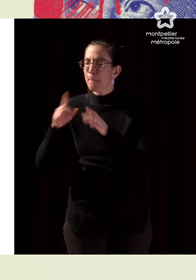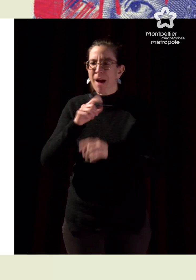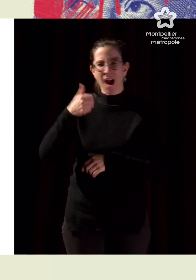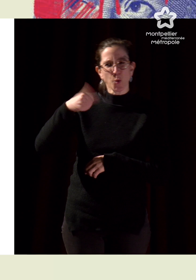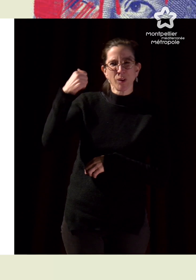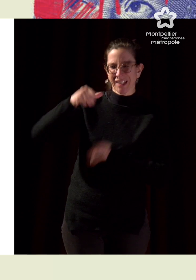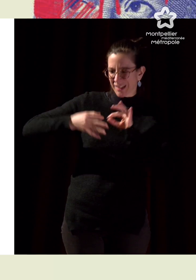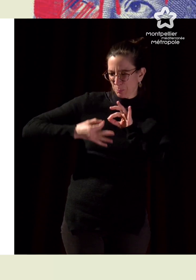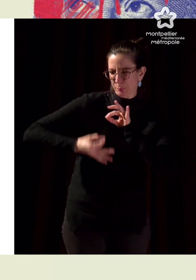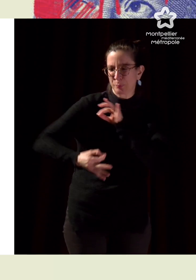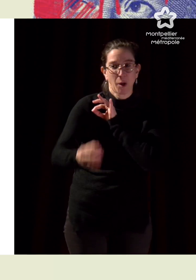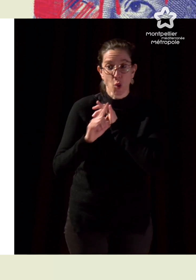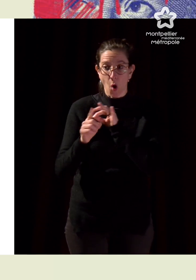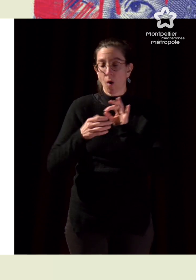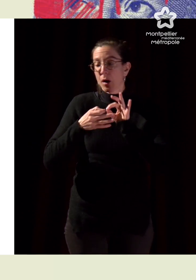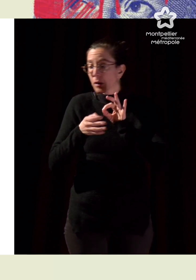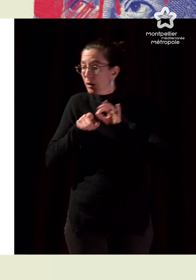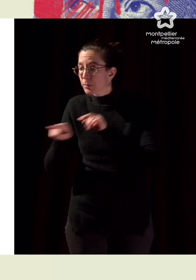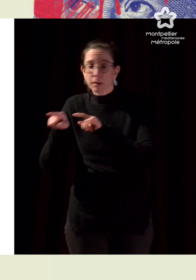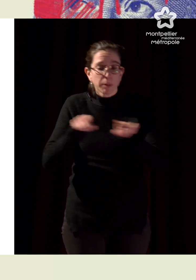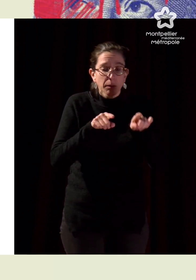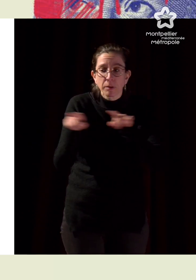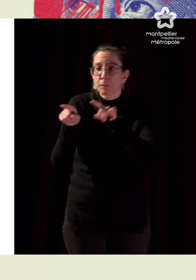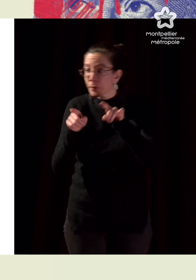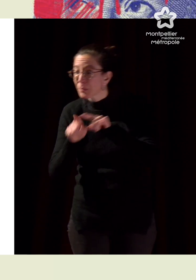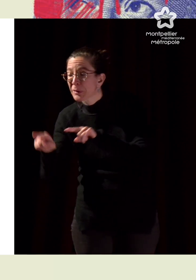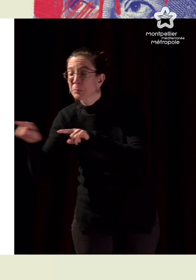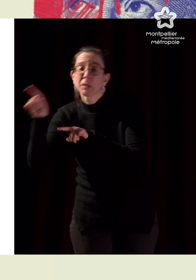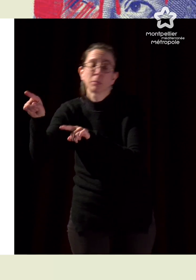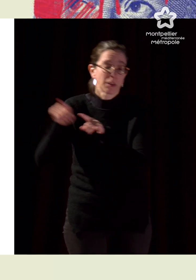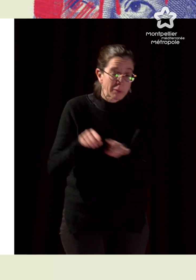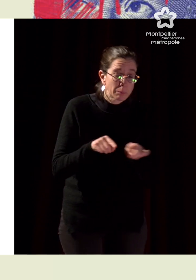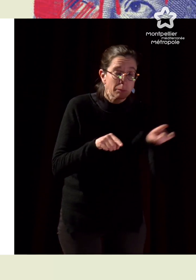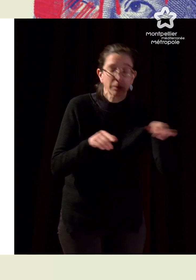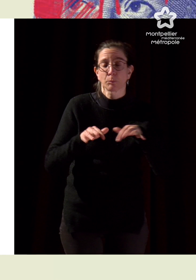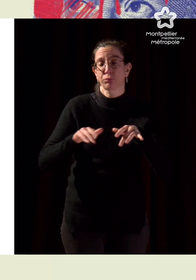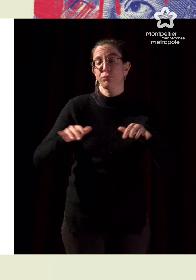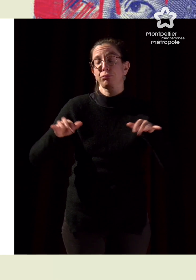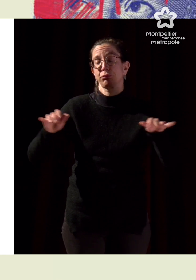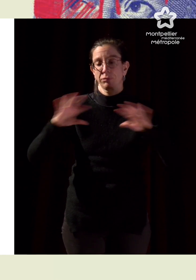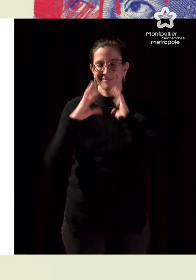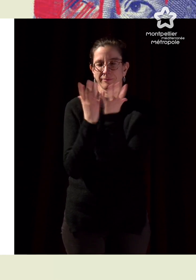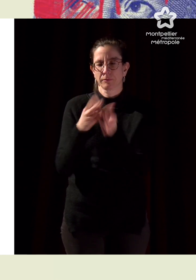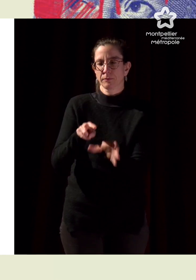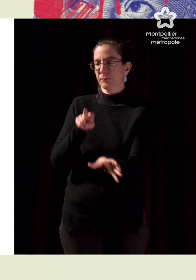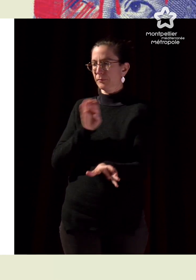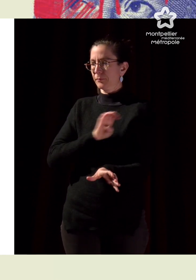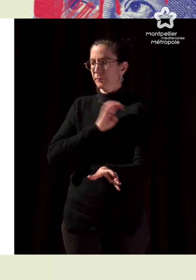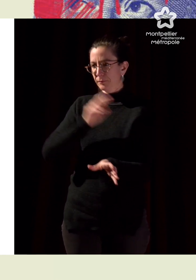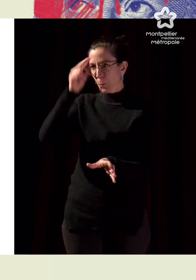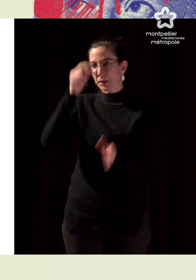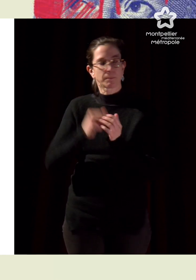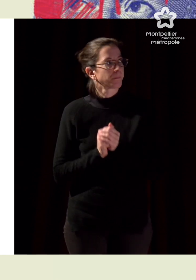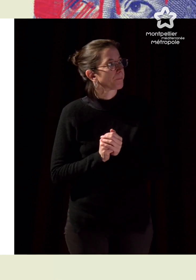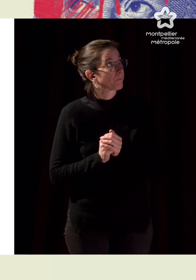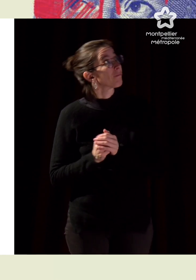de sous-espèces à différents moments de notre époque, à différents moments de notre lignée humaine. Et là, vous